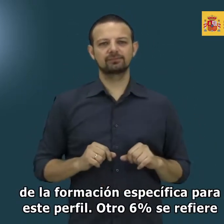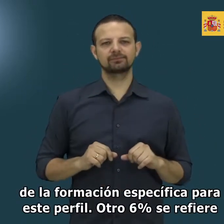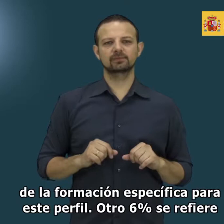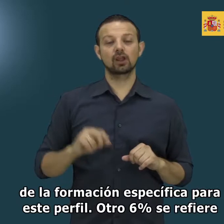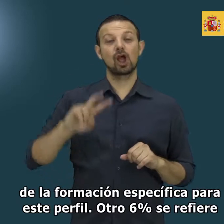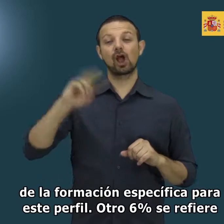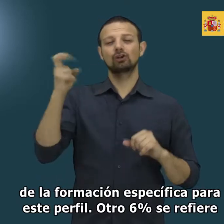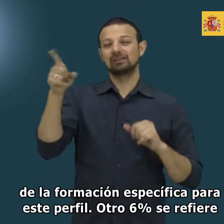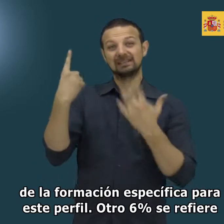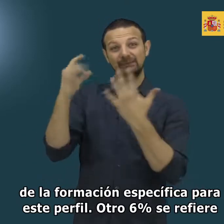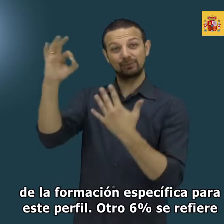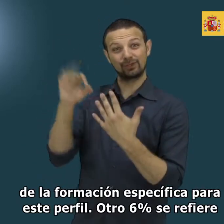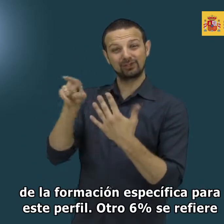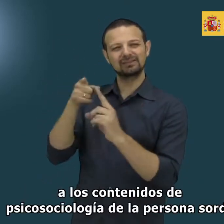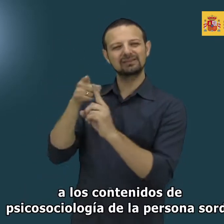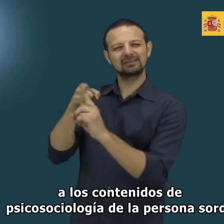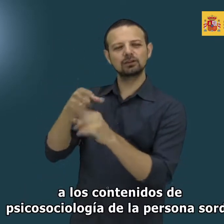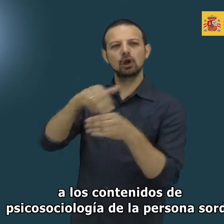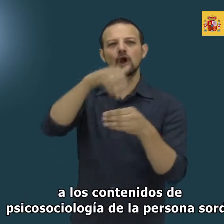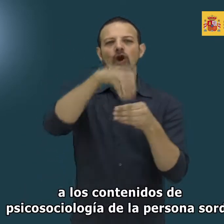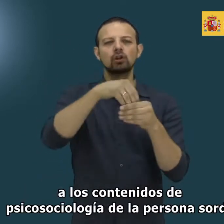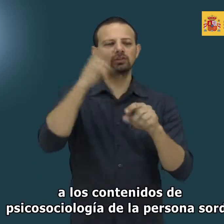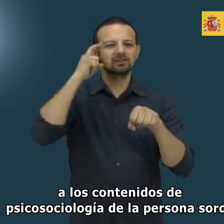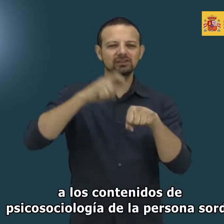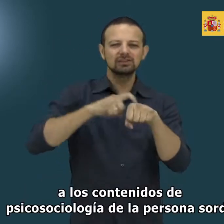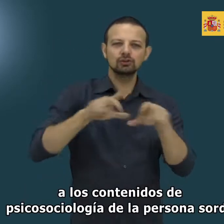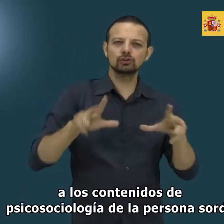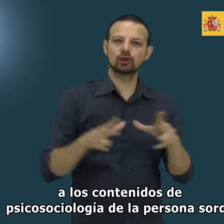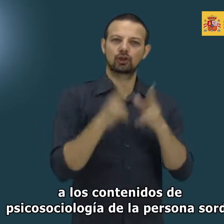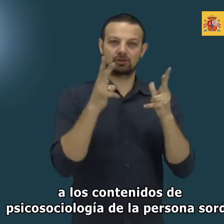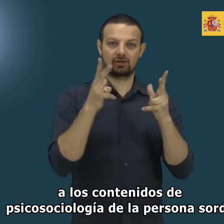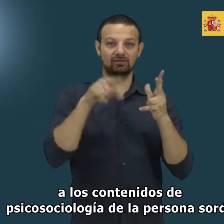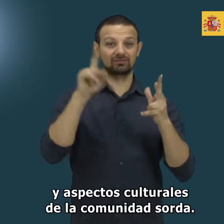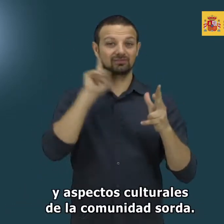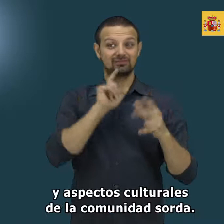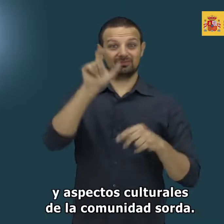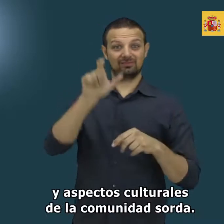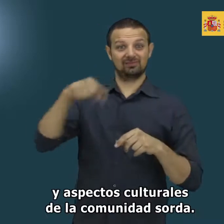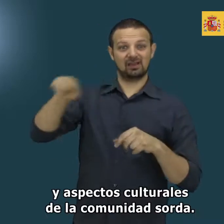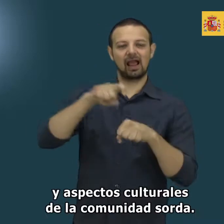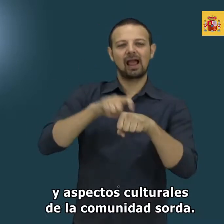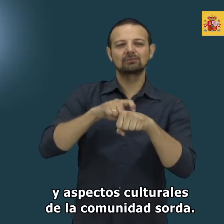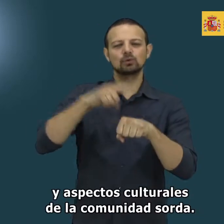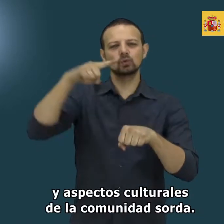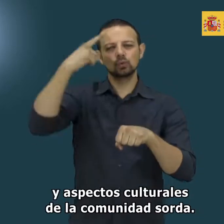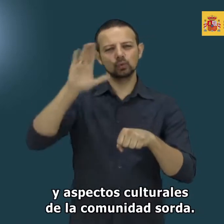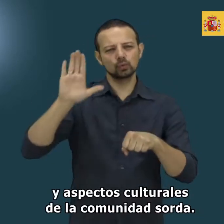Otro 6% se refiere a los contenidos de psicosociología de la persona sorda y aspectos culturales de la comunidad sorda.